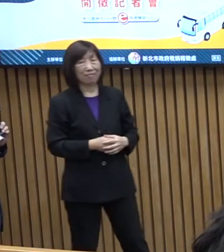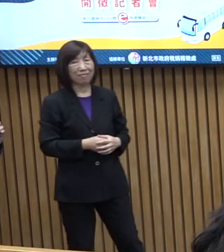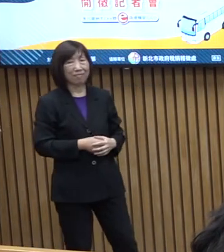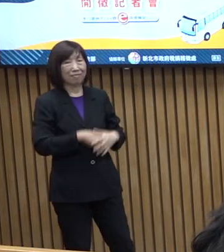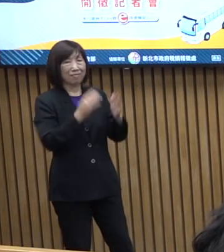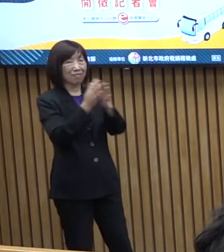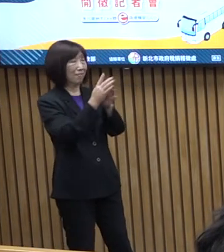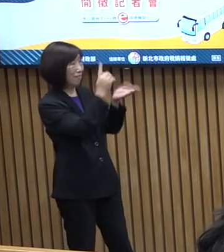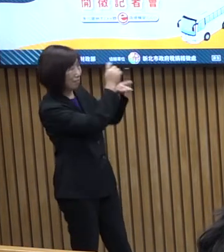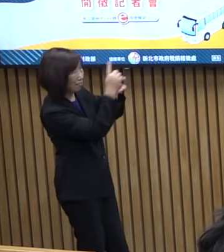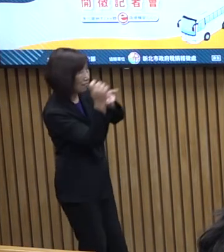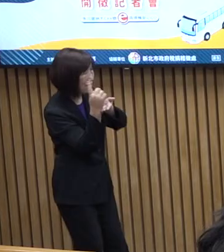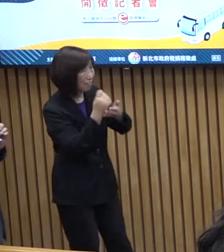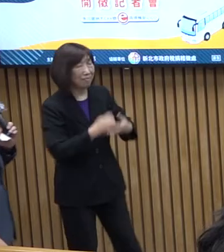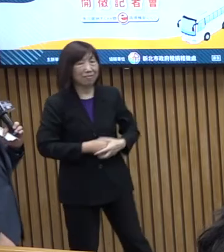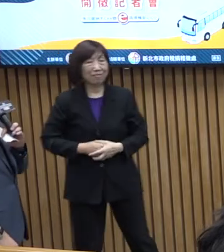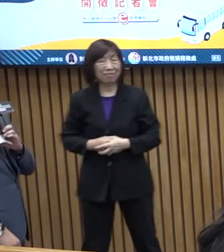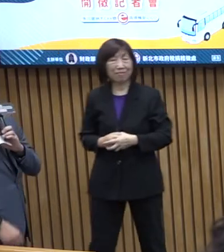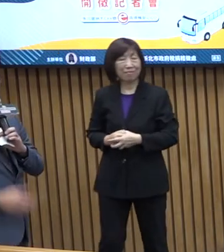要的一个画面。